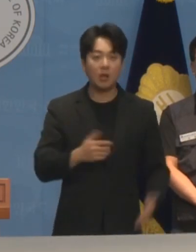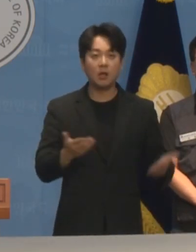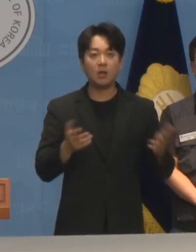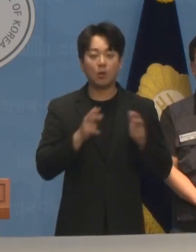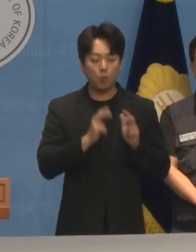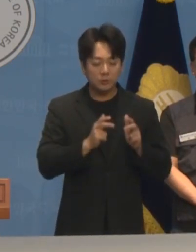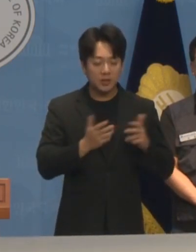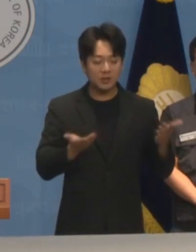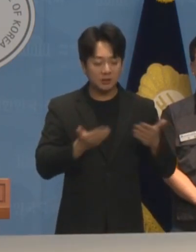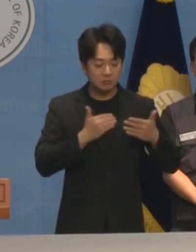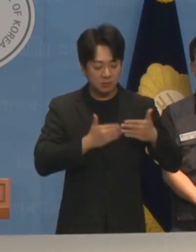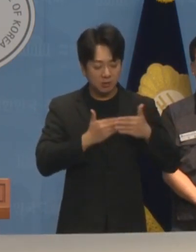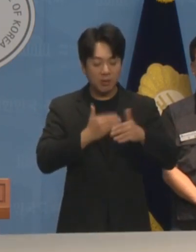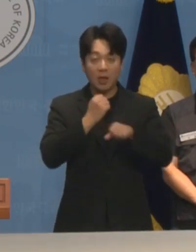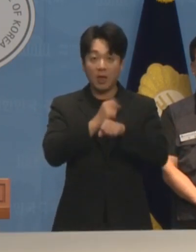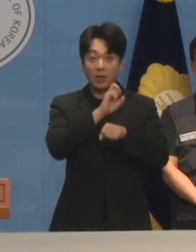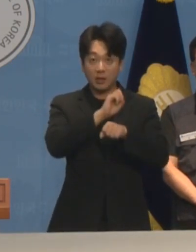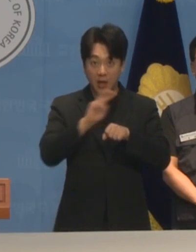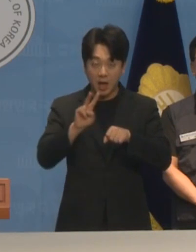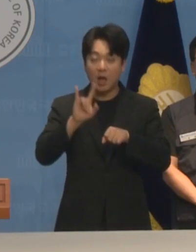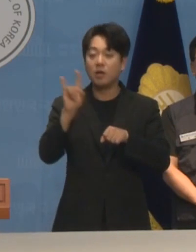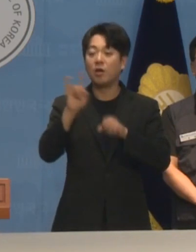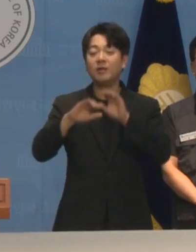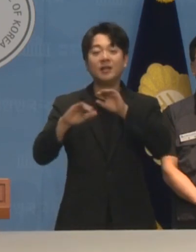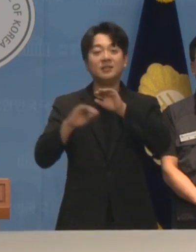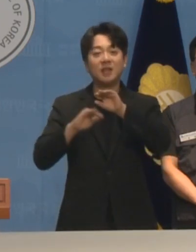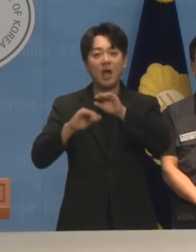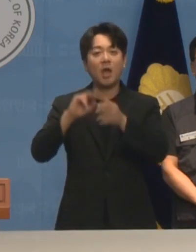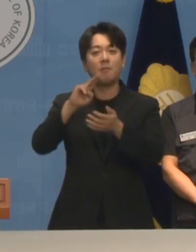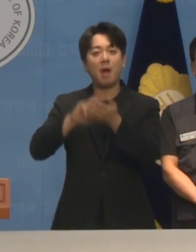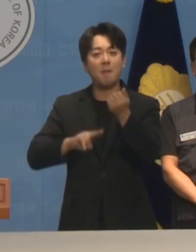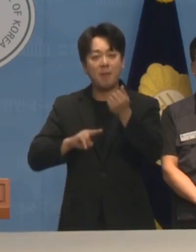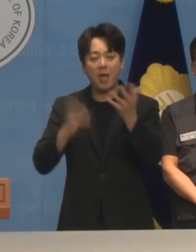대도 없습니다. 현대자동차가 지금의